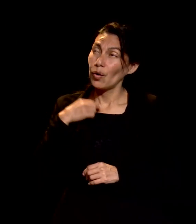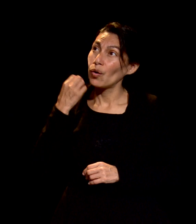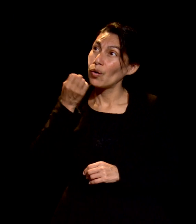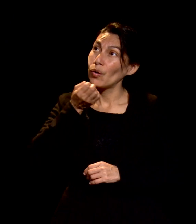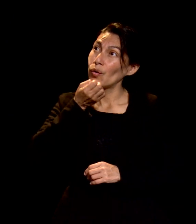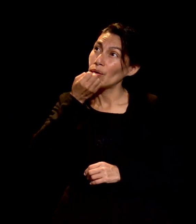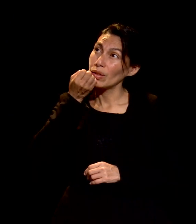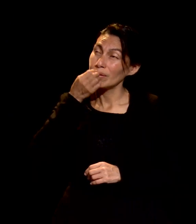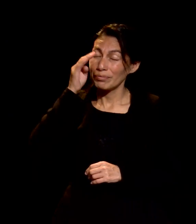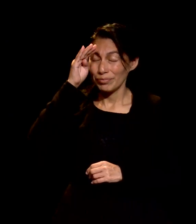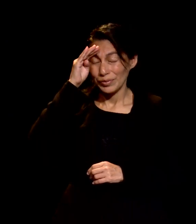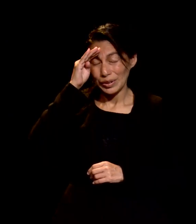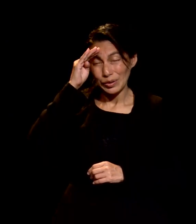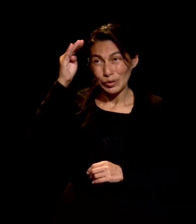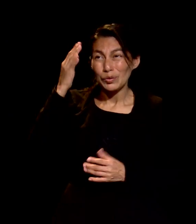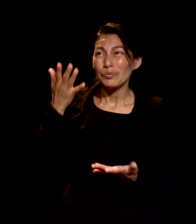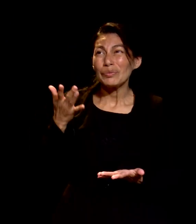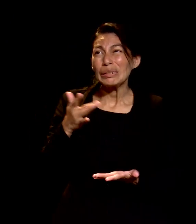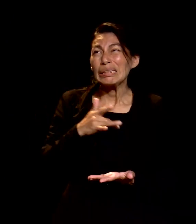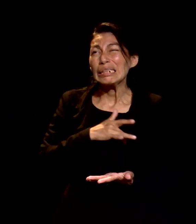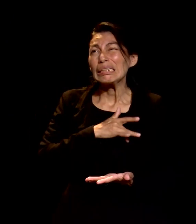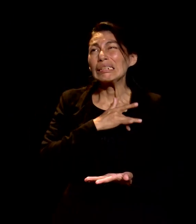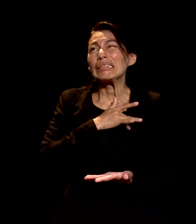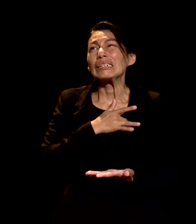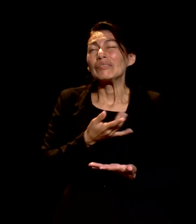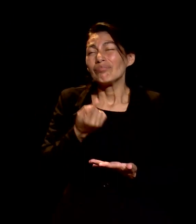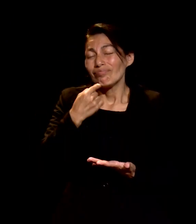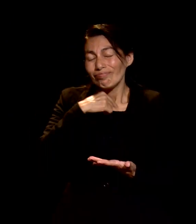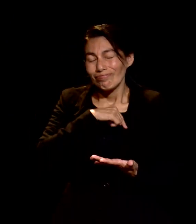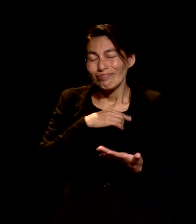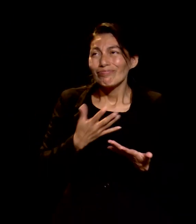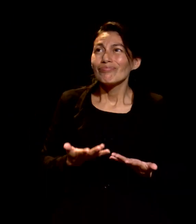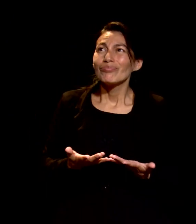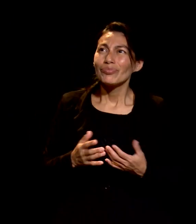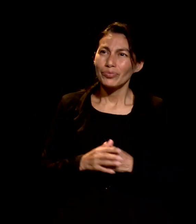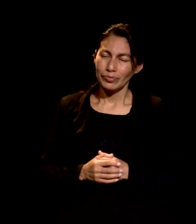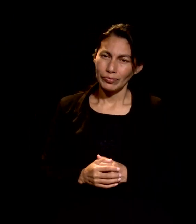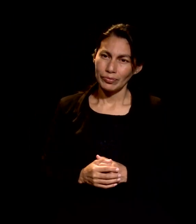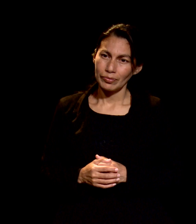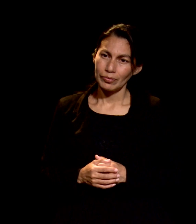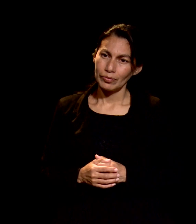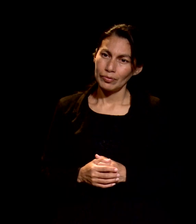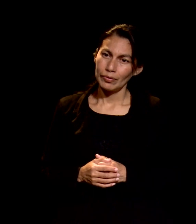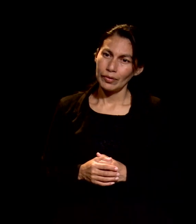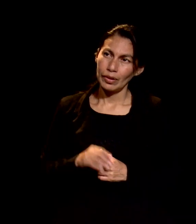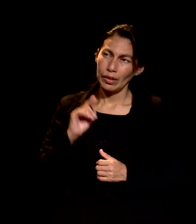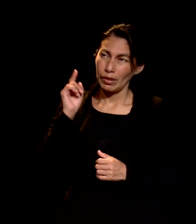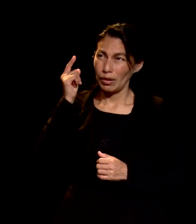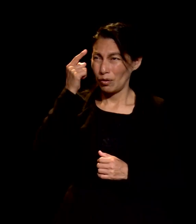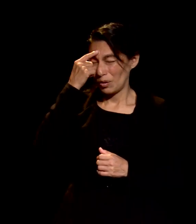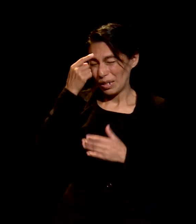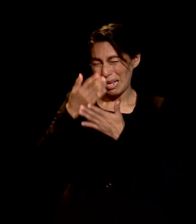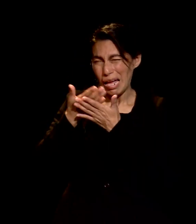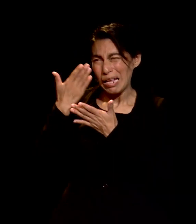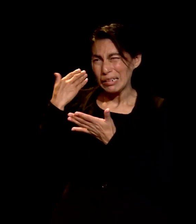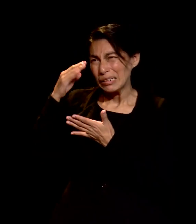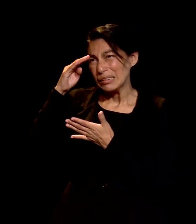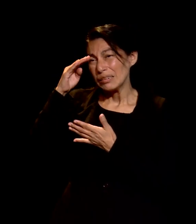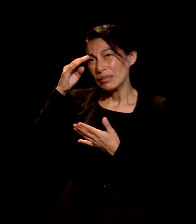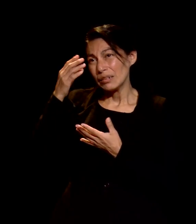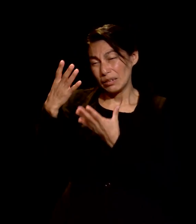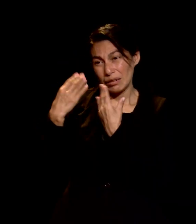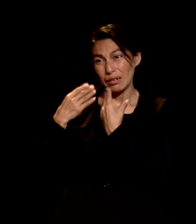y le dije al señor que como me sentía y recordé lo que nos habían